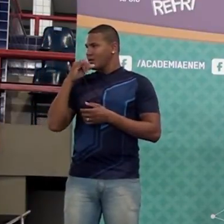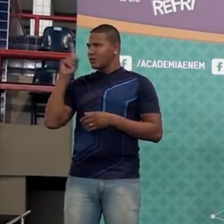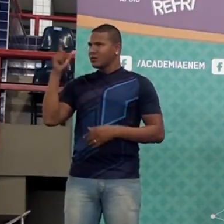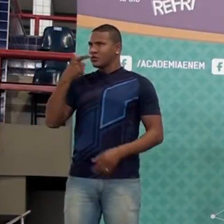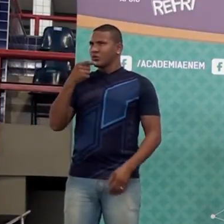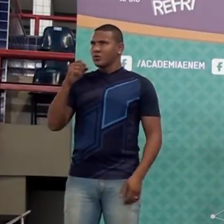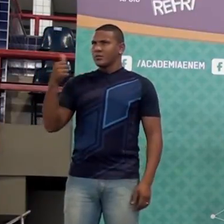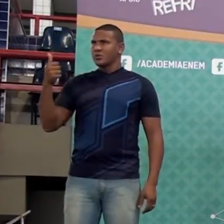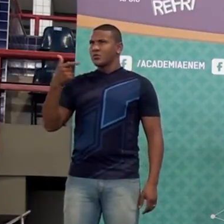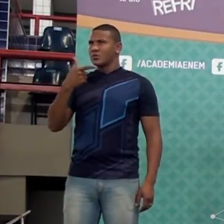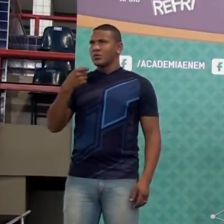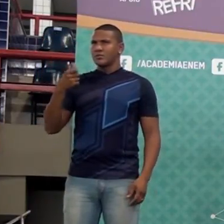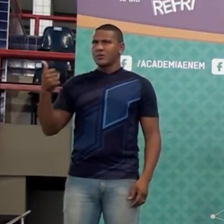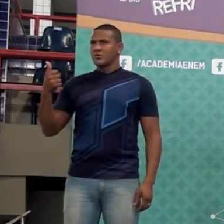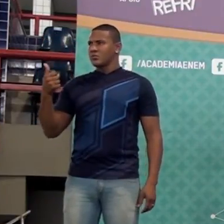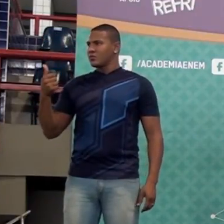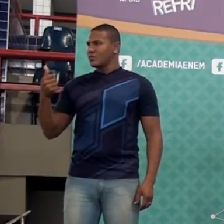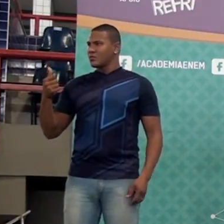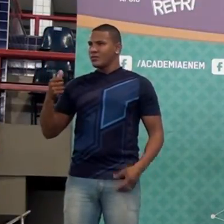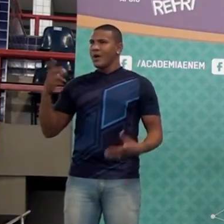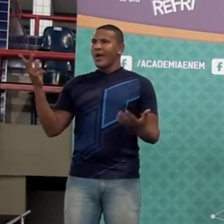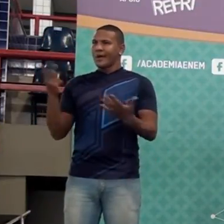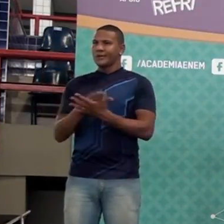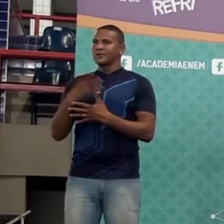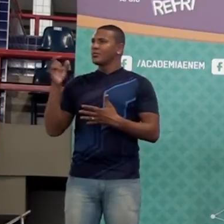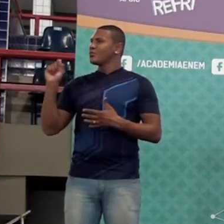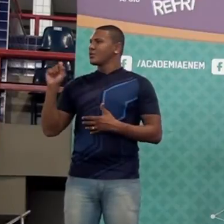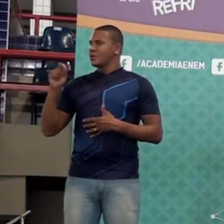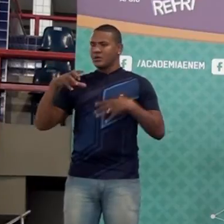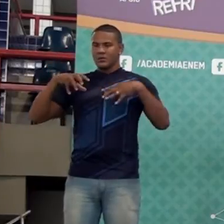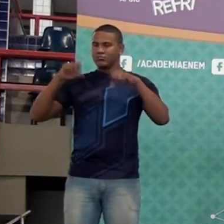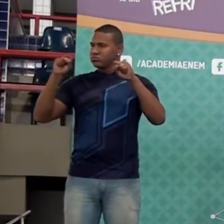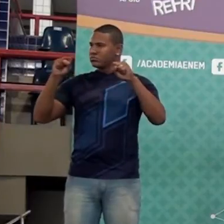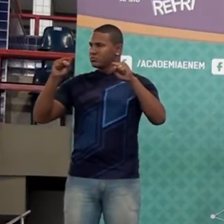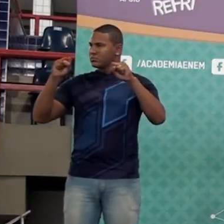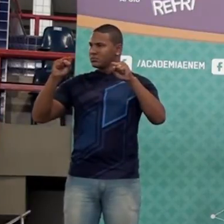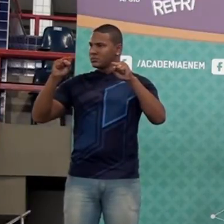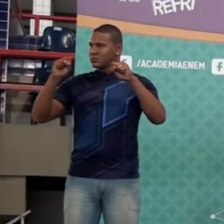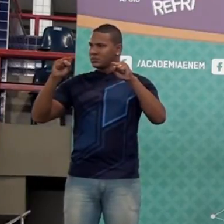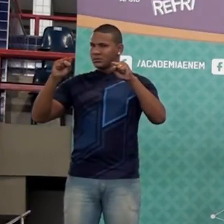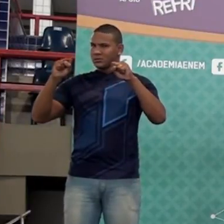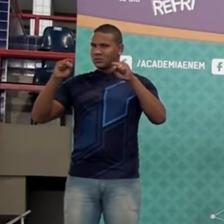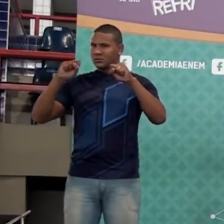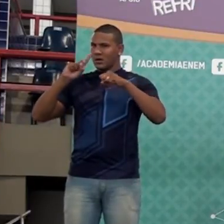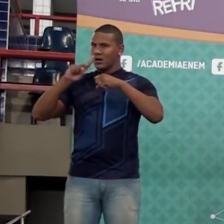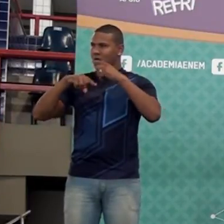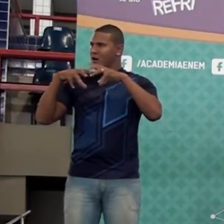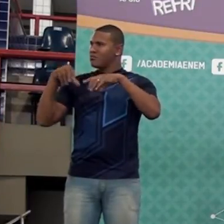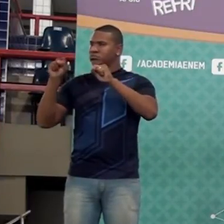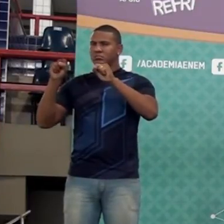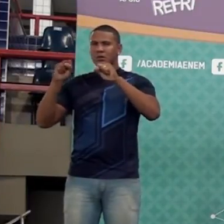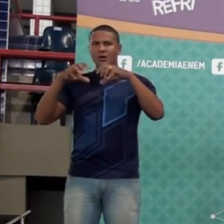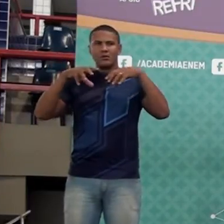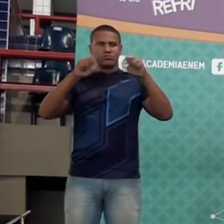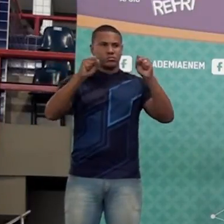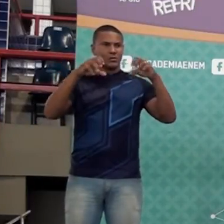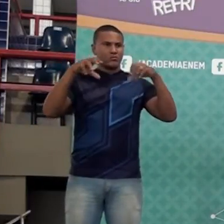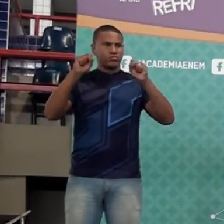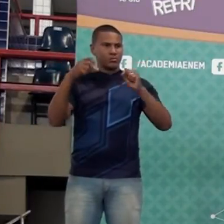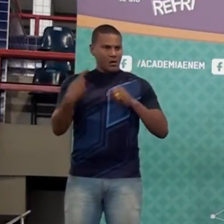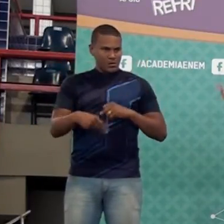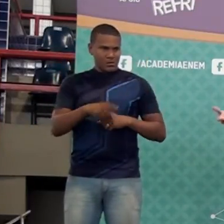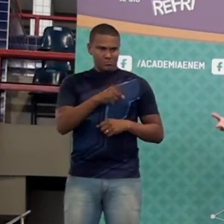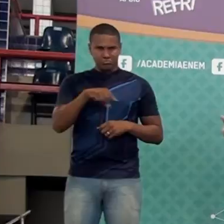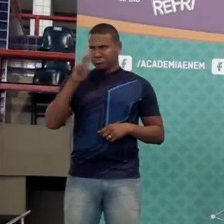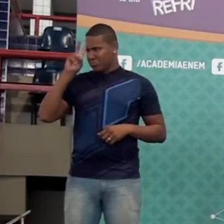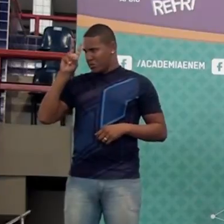o Brasil viveu o tal do apagão, né? Na época do governo Fernando Henrique Cardoso. Exatamente para não se prevenir, quer dizer, para não ter esse